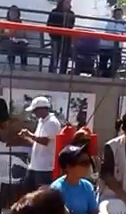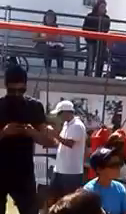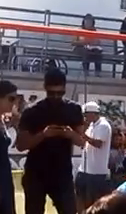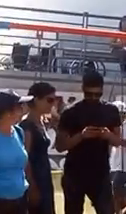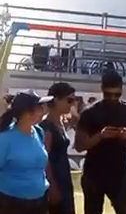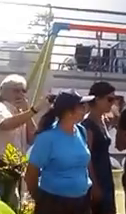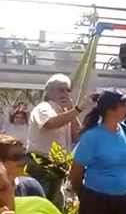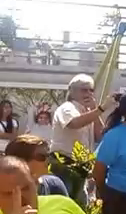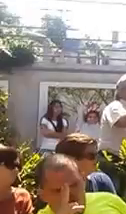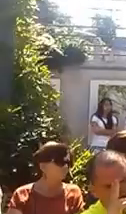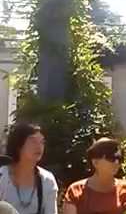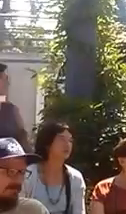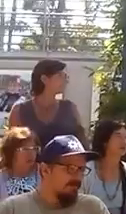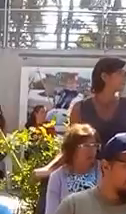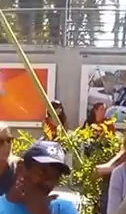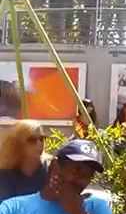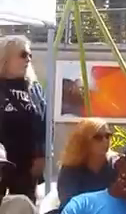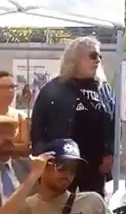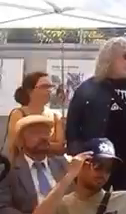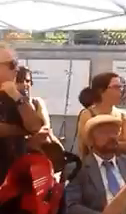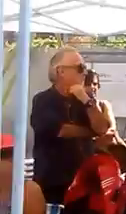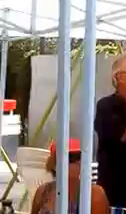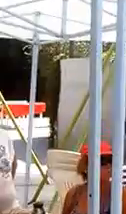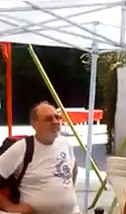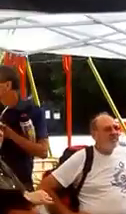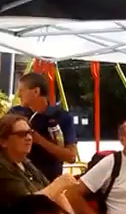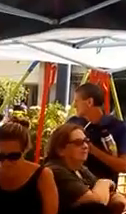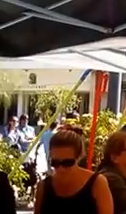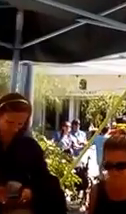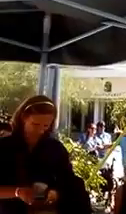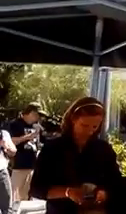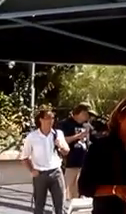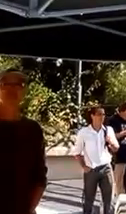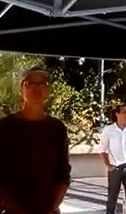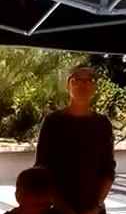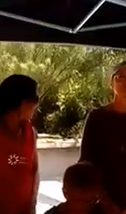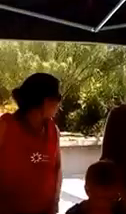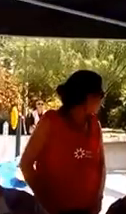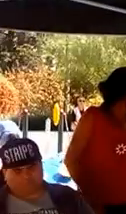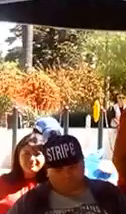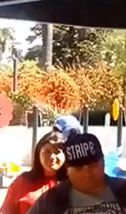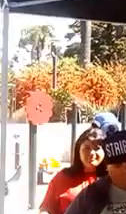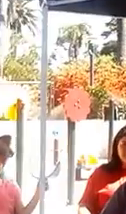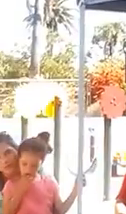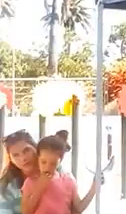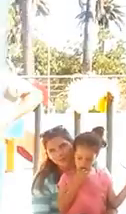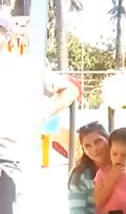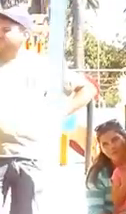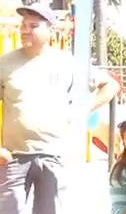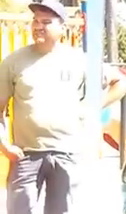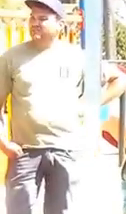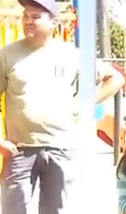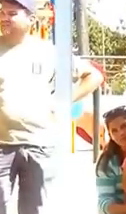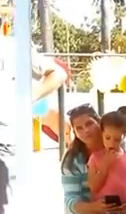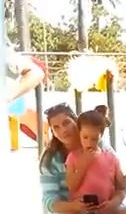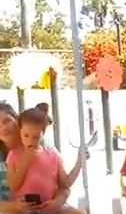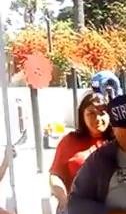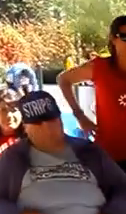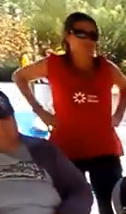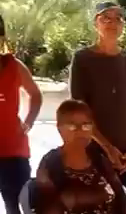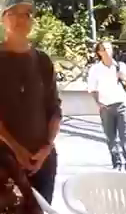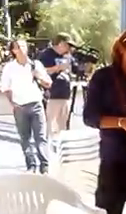Ministerio de Educación y Cultura también ha estado acompañando. Vamos a tener en este año una propuesta de ajedrez inclusivo que va a estar permanentemente, un